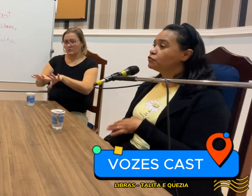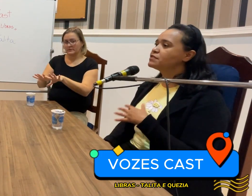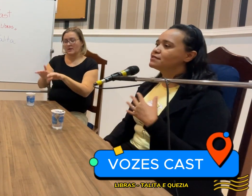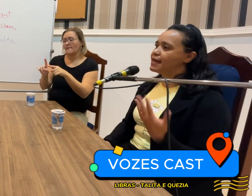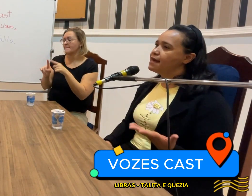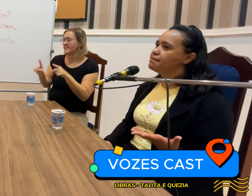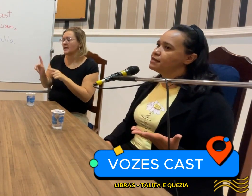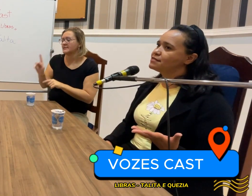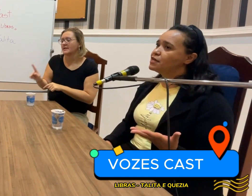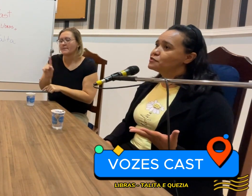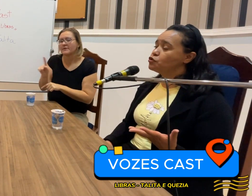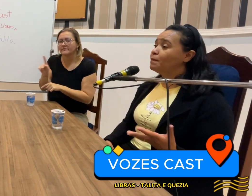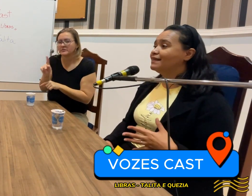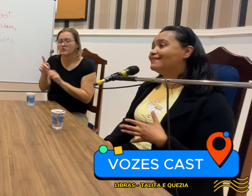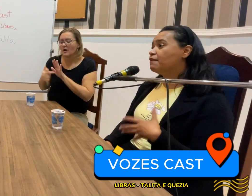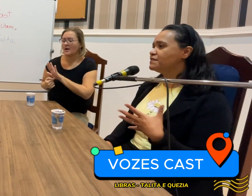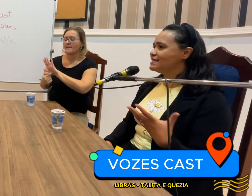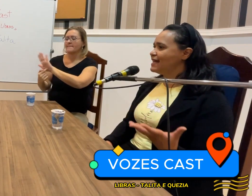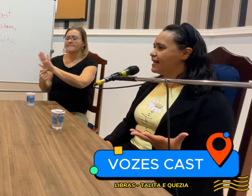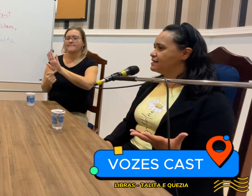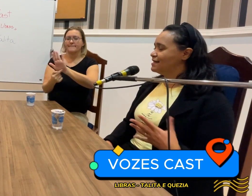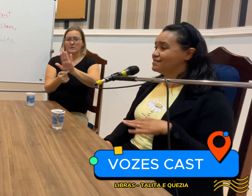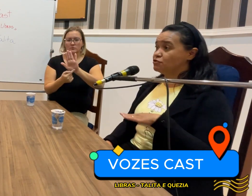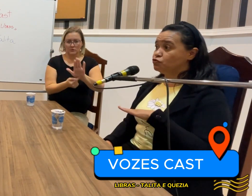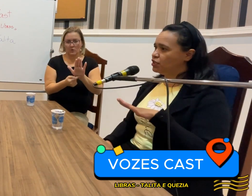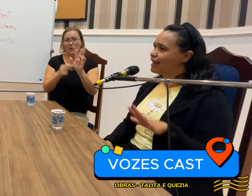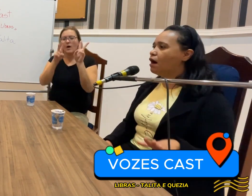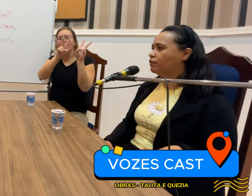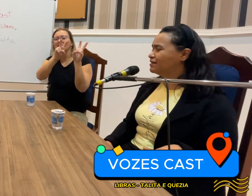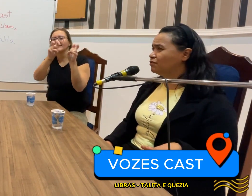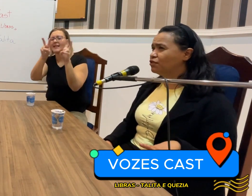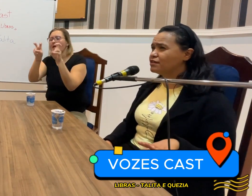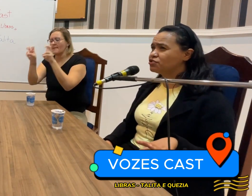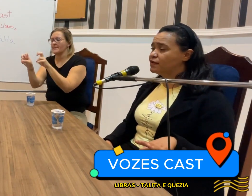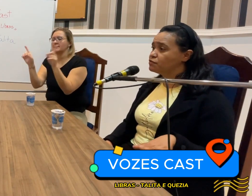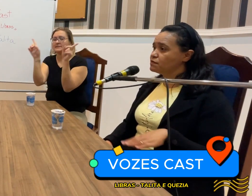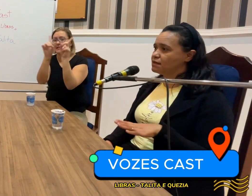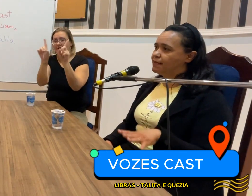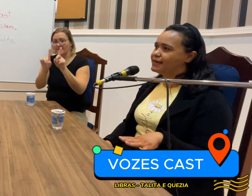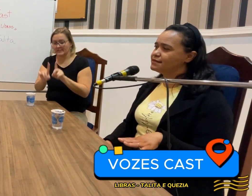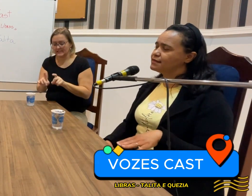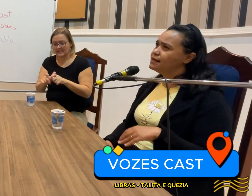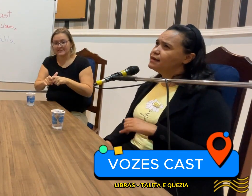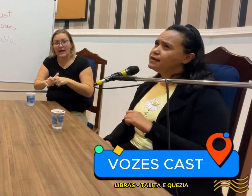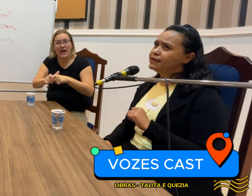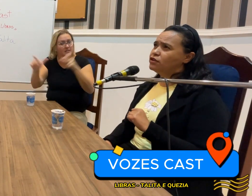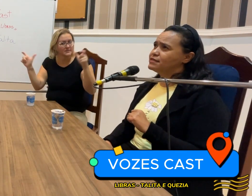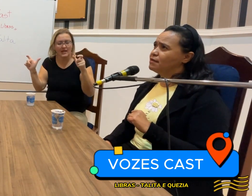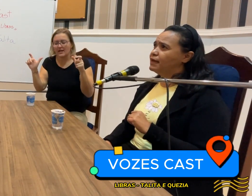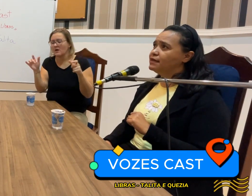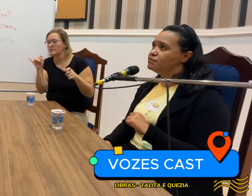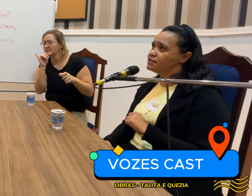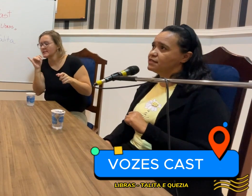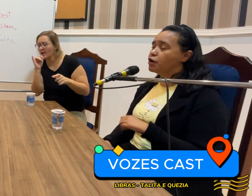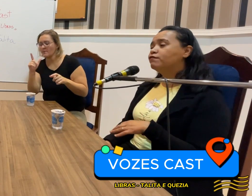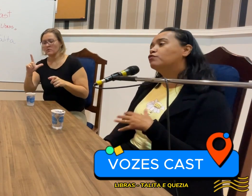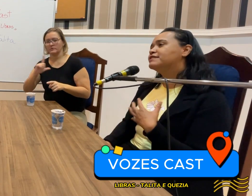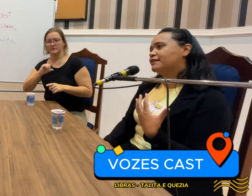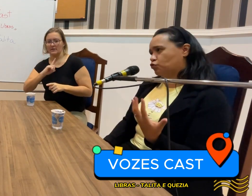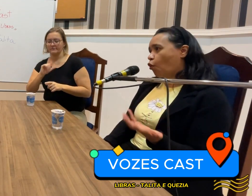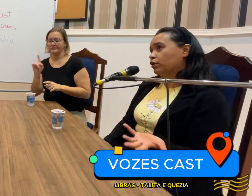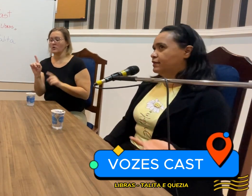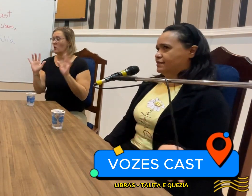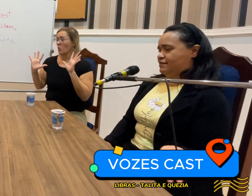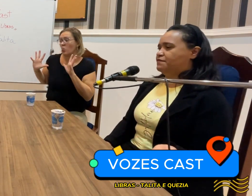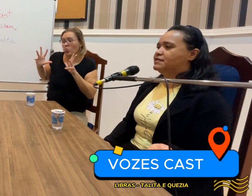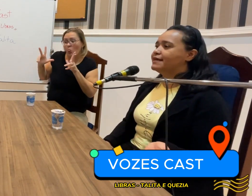trouxe muitos temas sobre deficiências no geral. Então, nós tivemos um semestre que nós trabalhamos assim, eu não vou